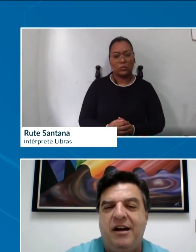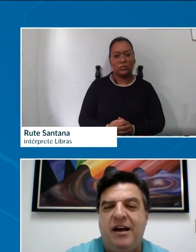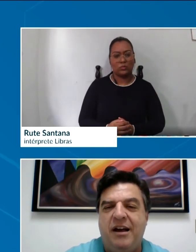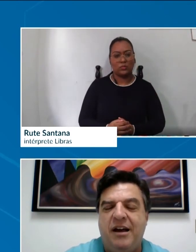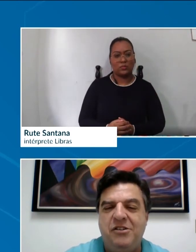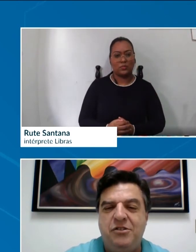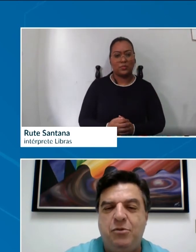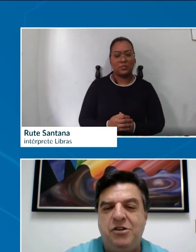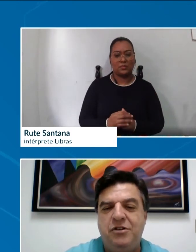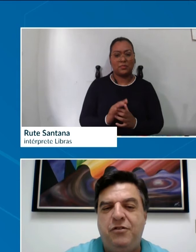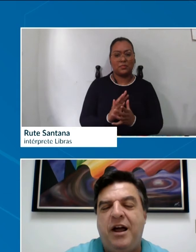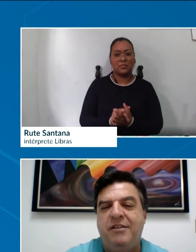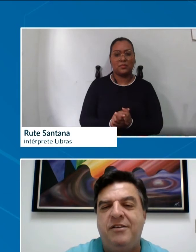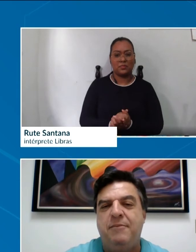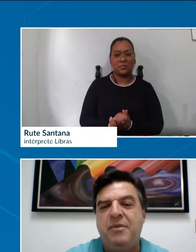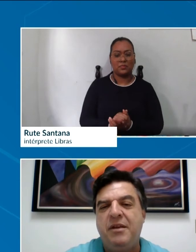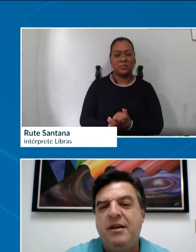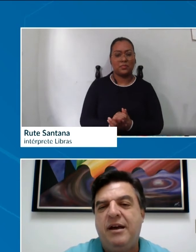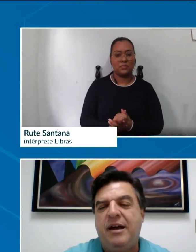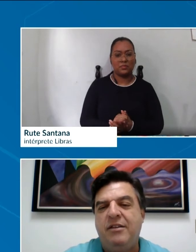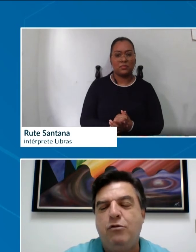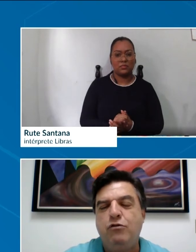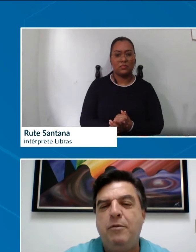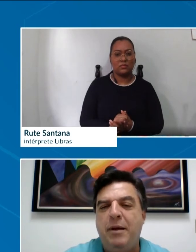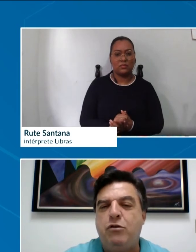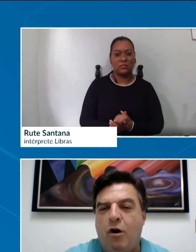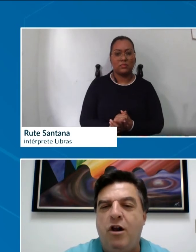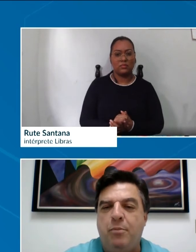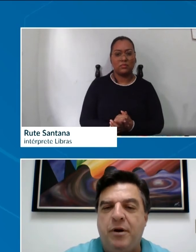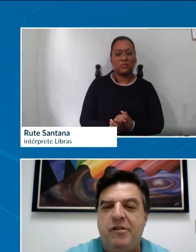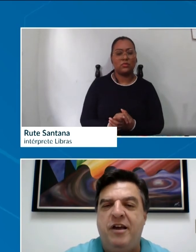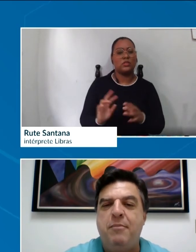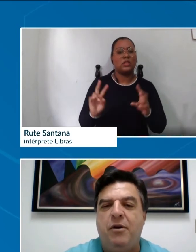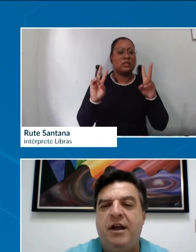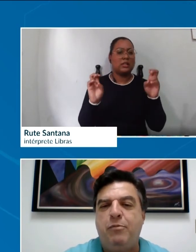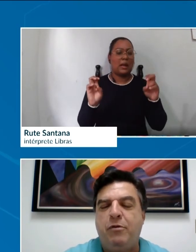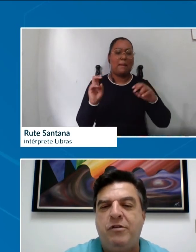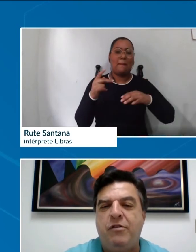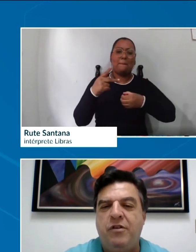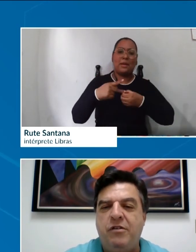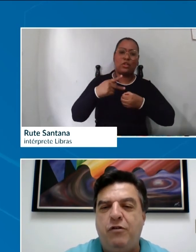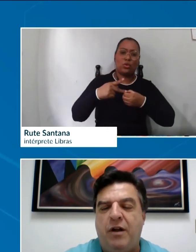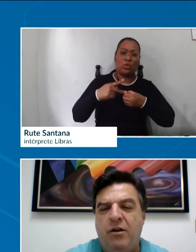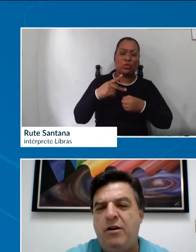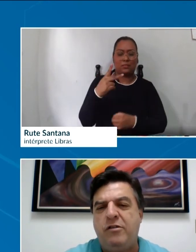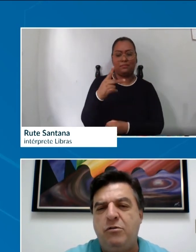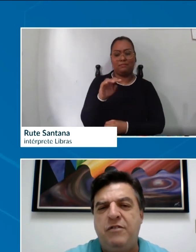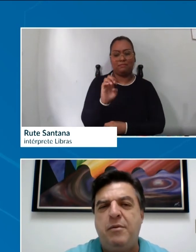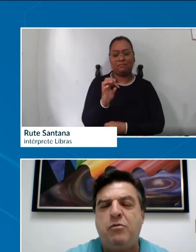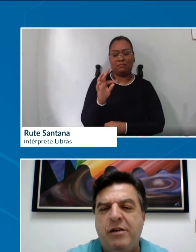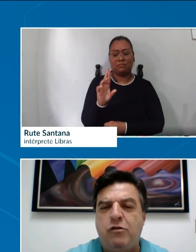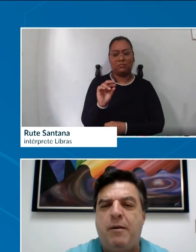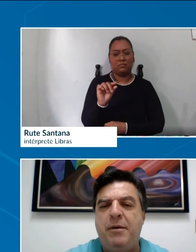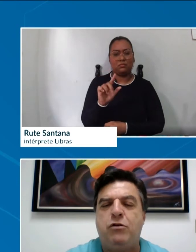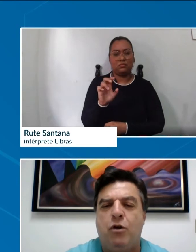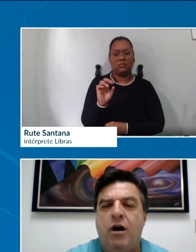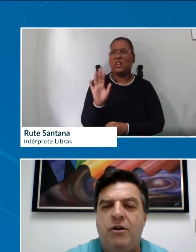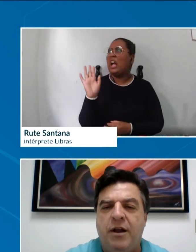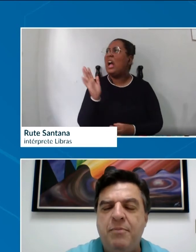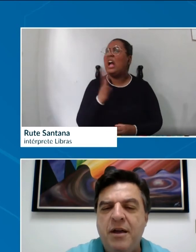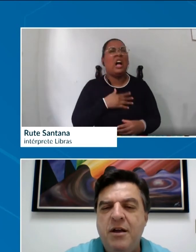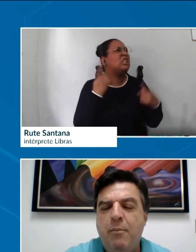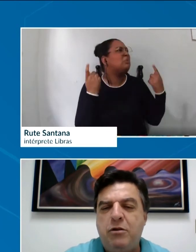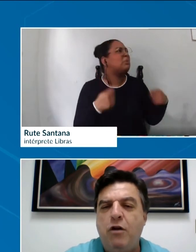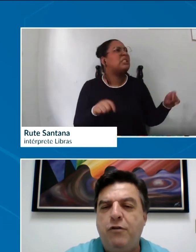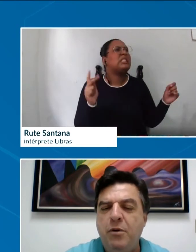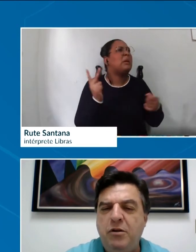Letícia, quando a gente fala de uso de petróleo, por exemplo, né, as pessoas às vezes falam, nossa, não devemos mais usar petróleo,